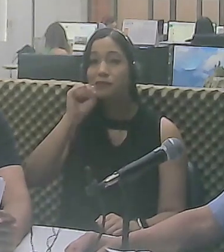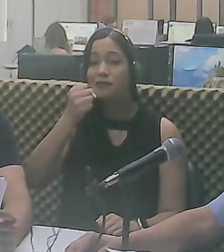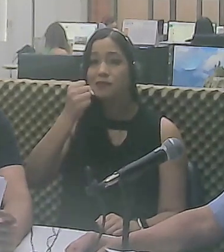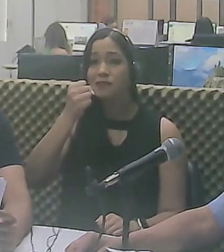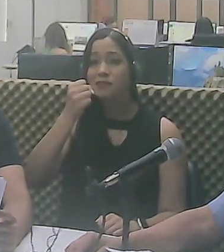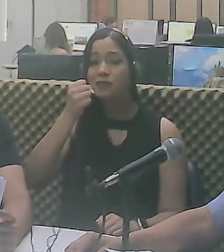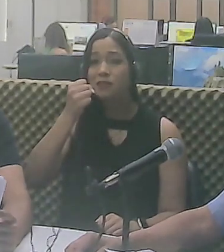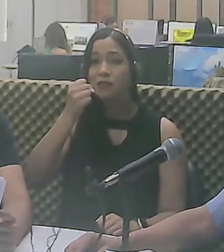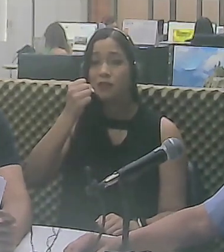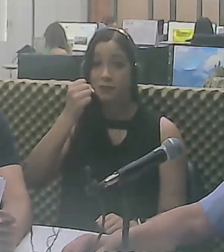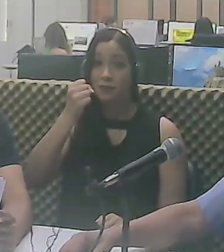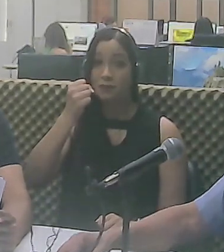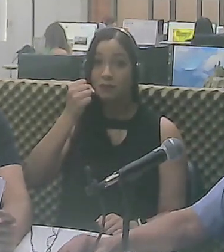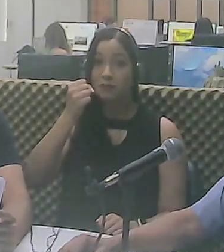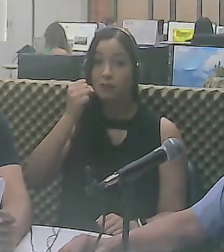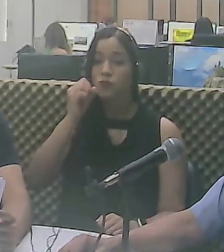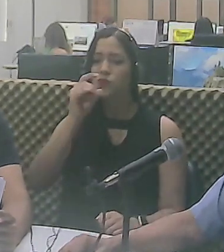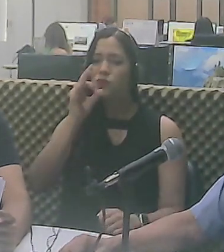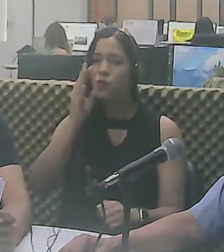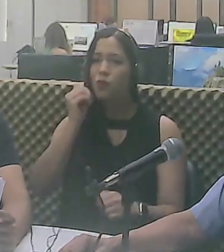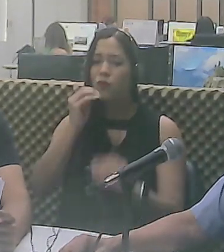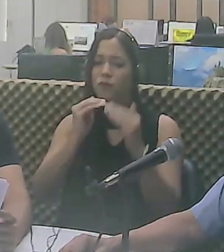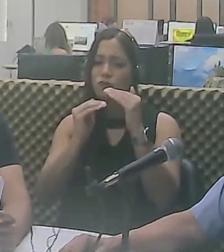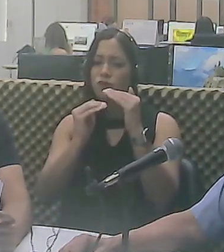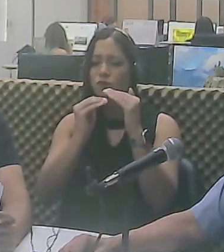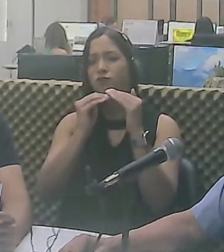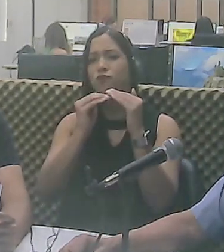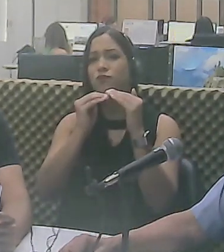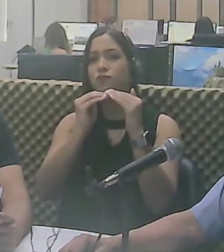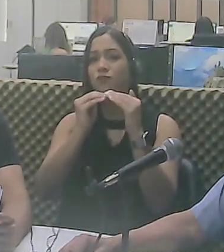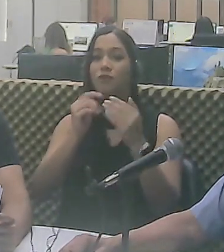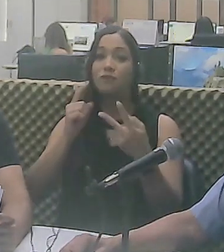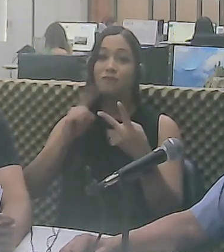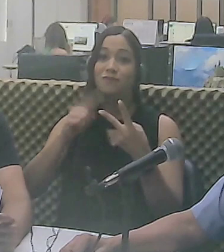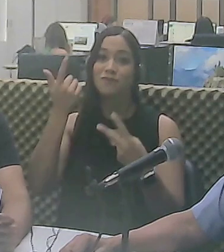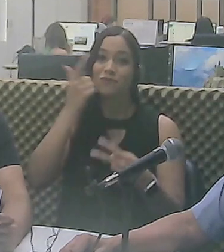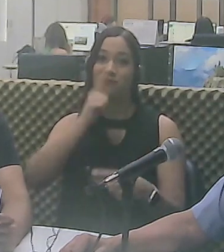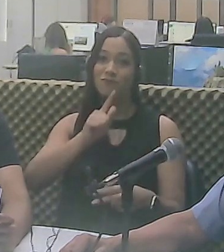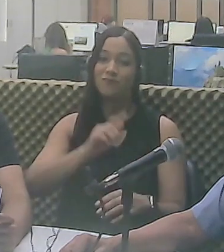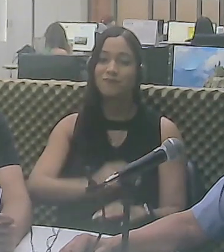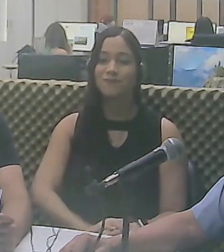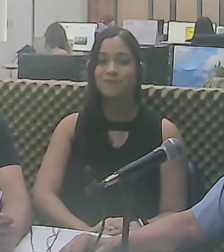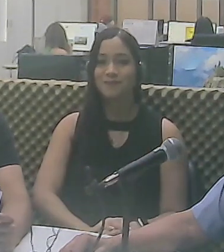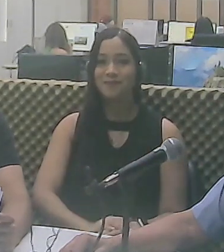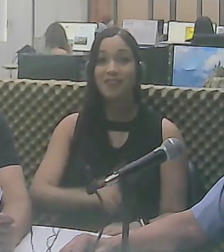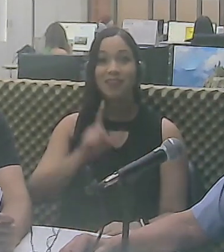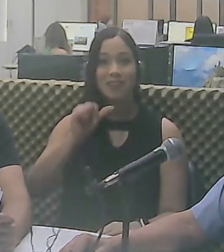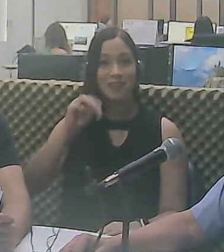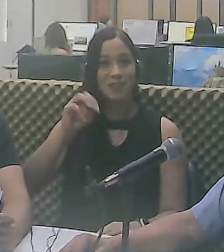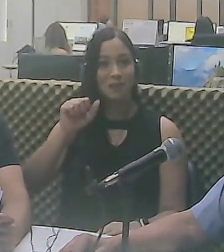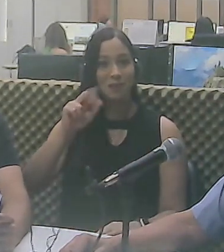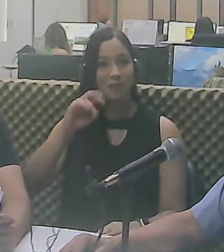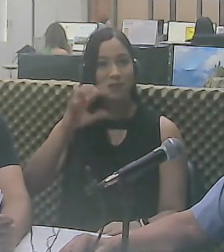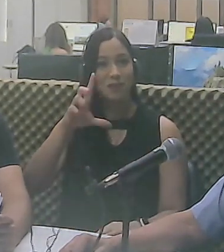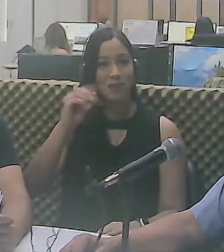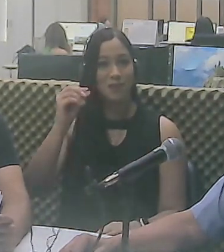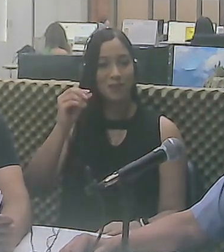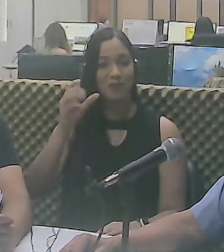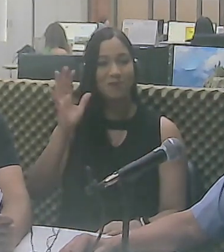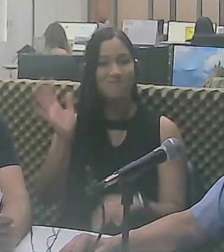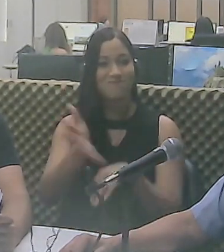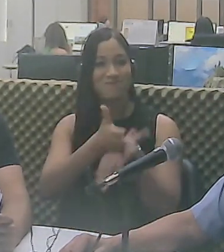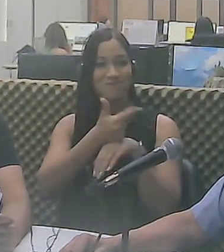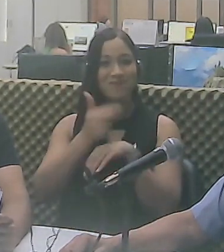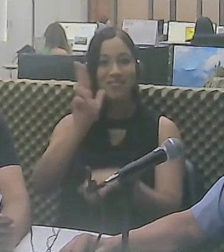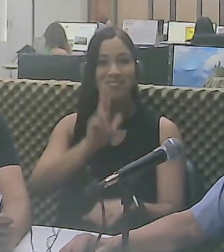segundo o deixou apenas 15 milésimos do segundo colocado Esse é o Marco Túlio mais um atleta